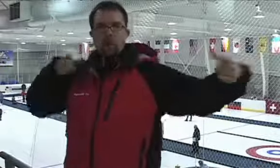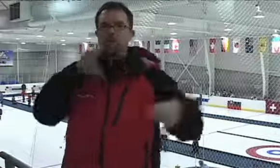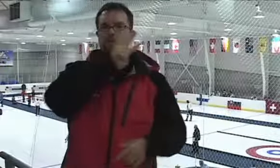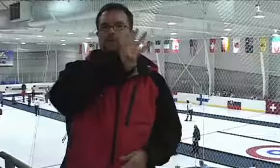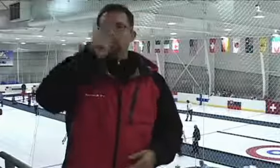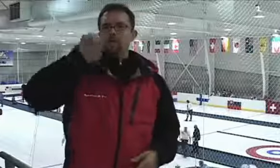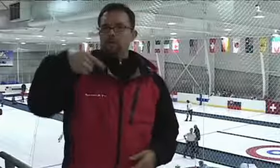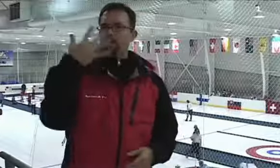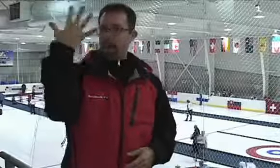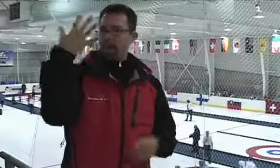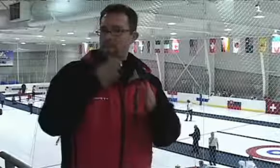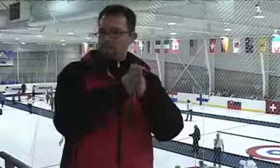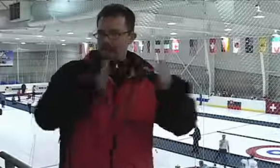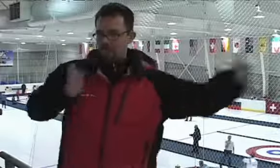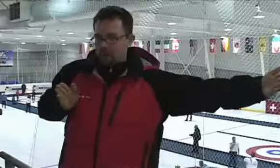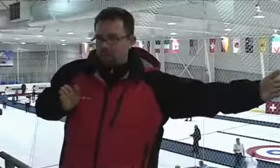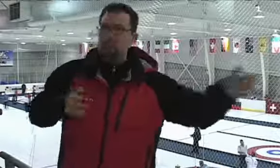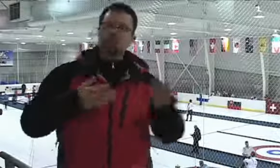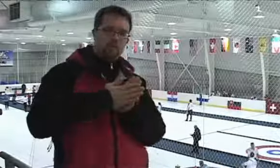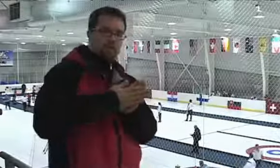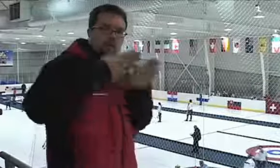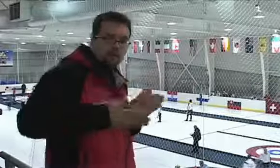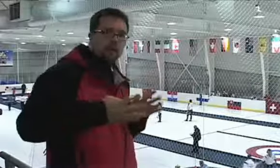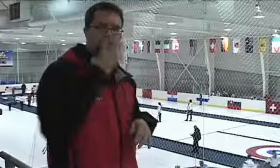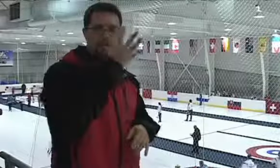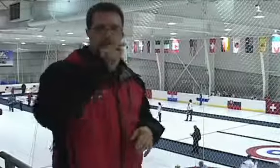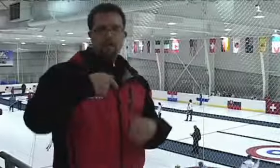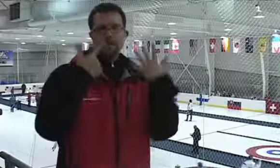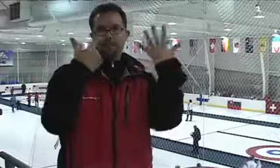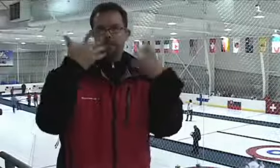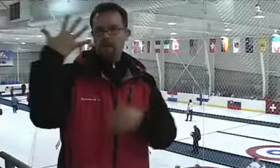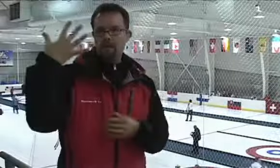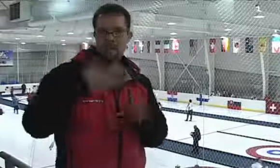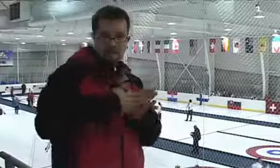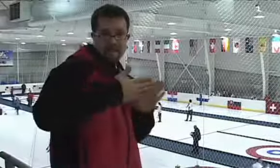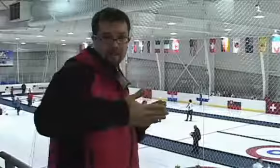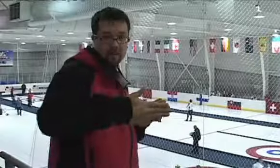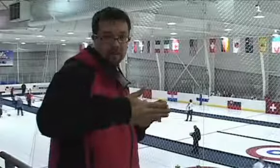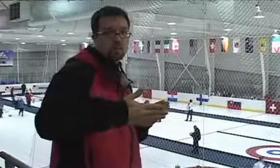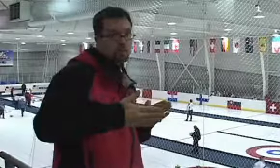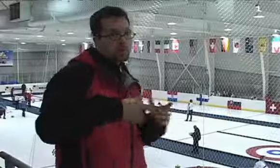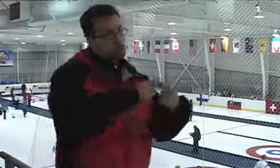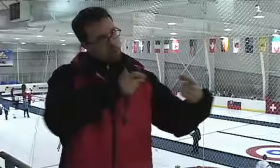Ein Feld ist 44,5 Meter lang und 4,75 Meter breit.